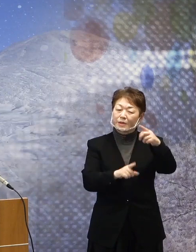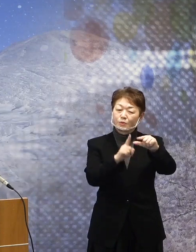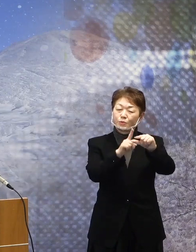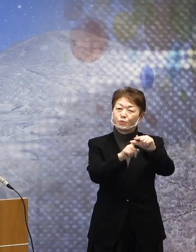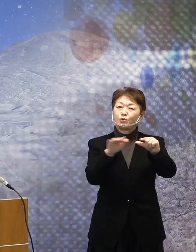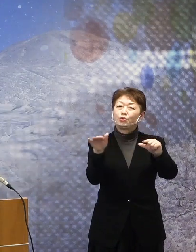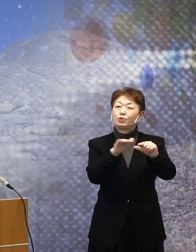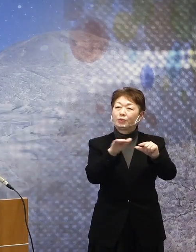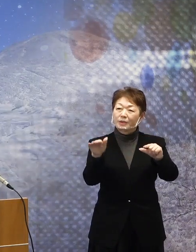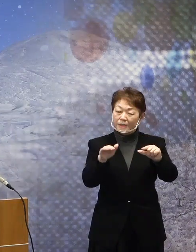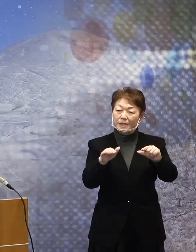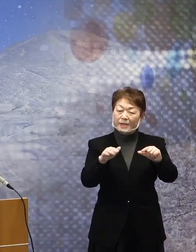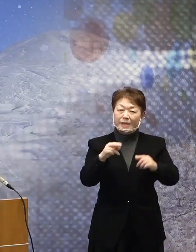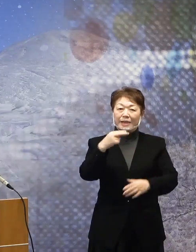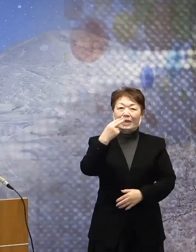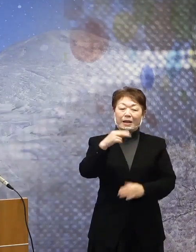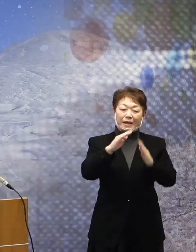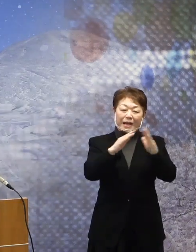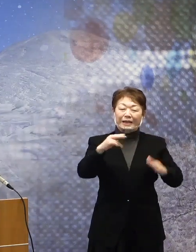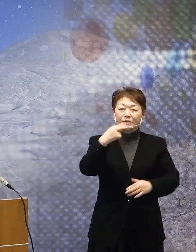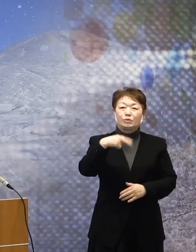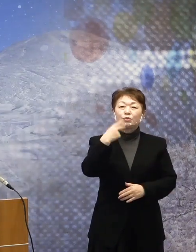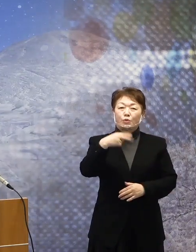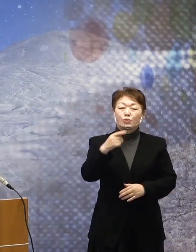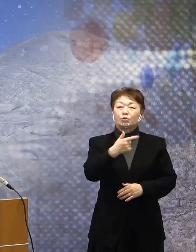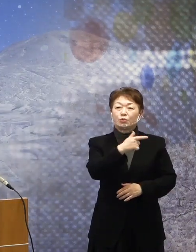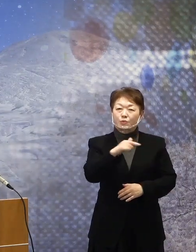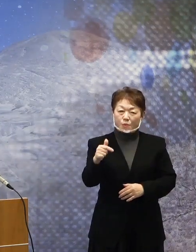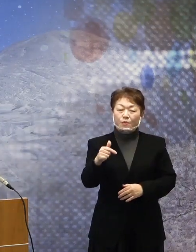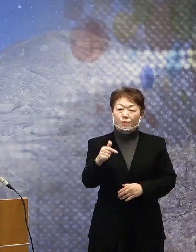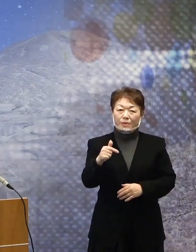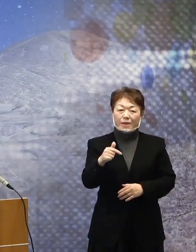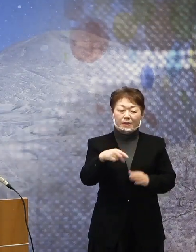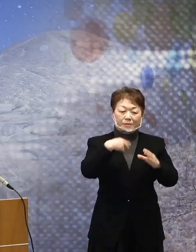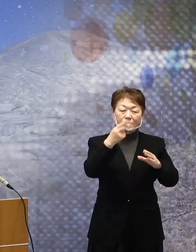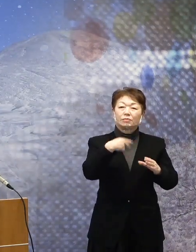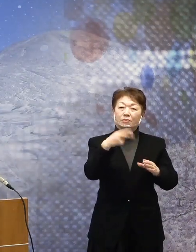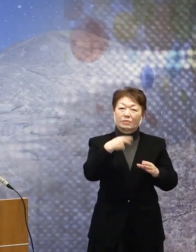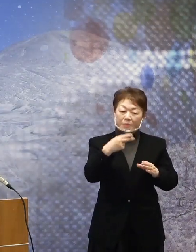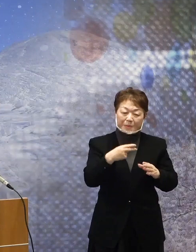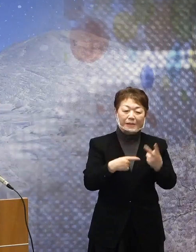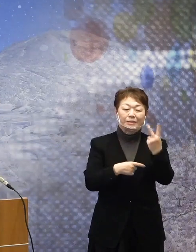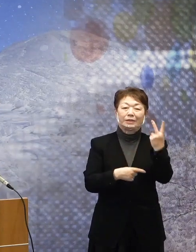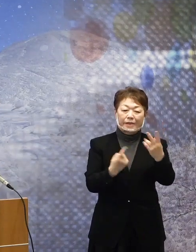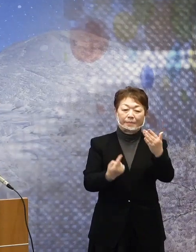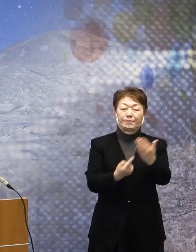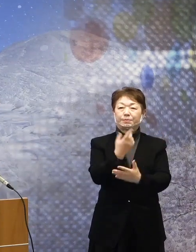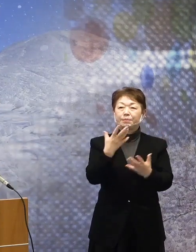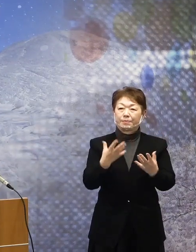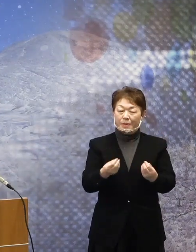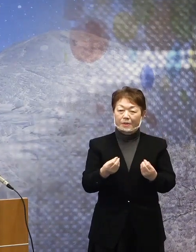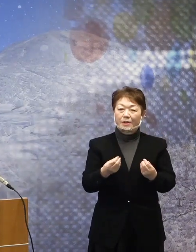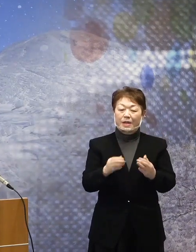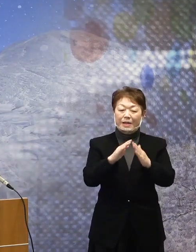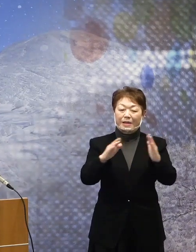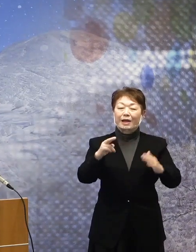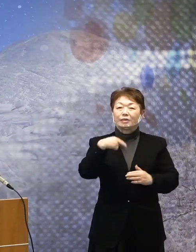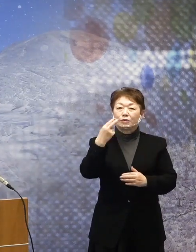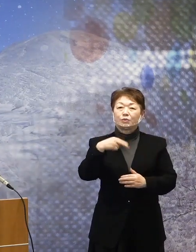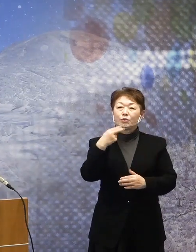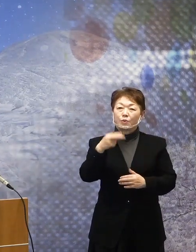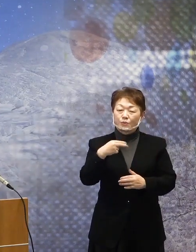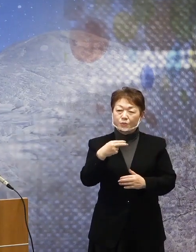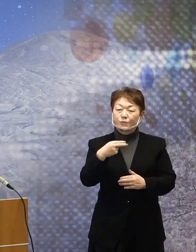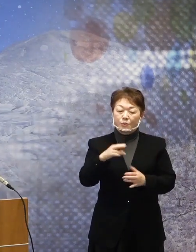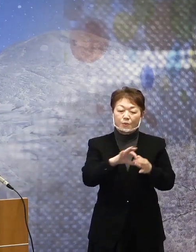に会食とクラスターということで2件発表されているというご説明をいただきました。その他会食等を起点